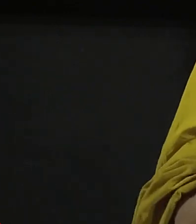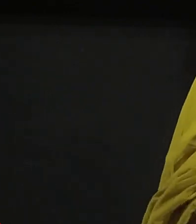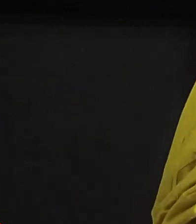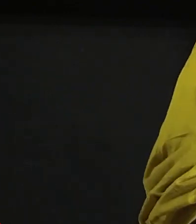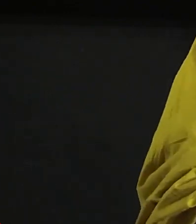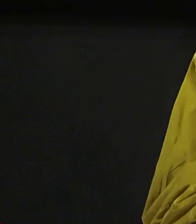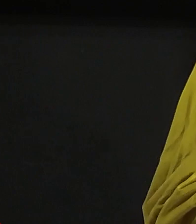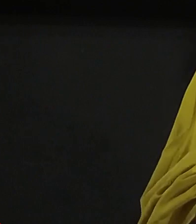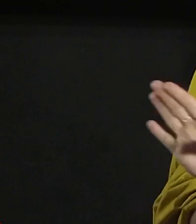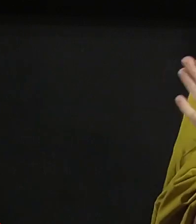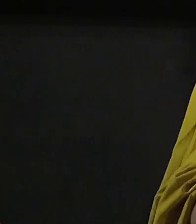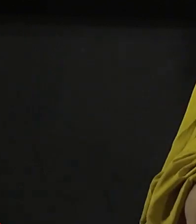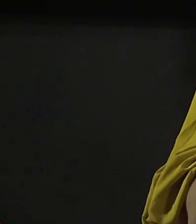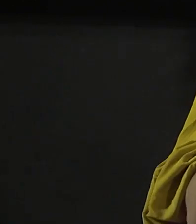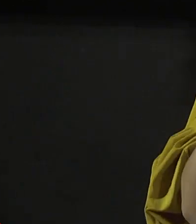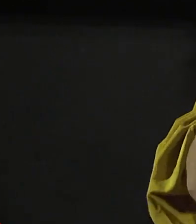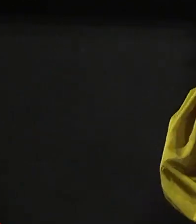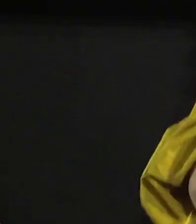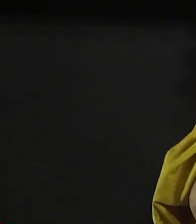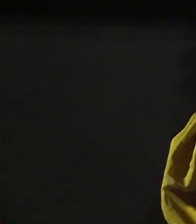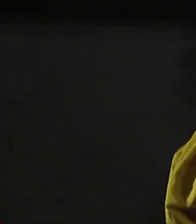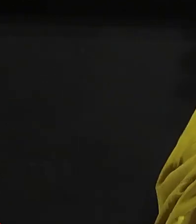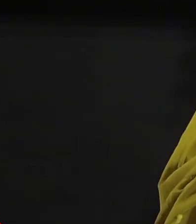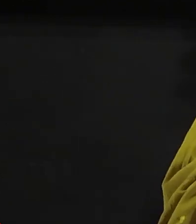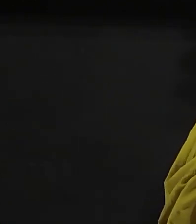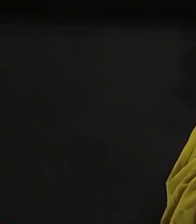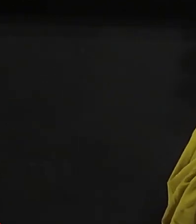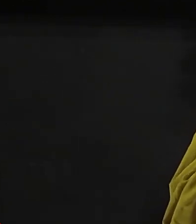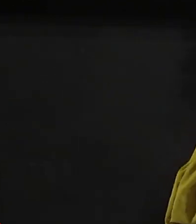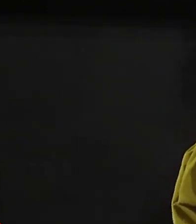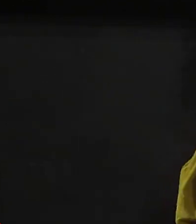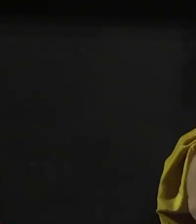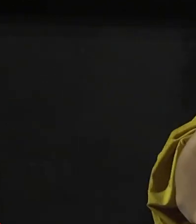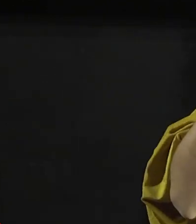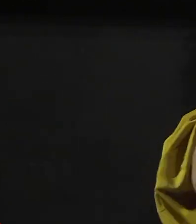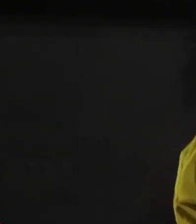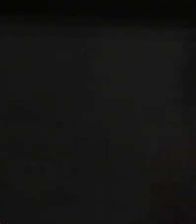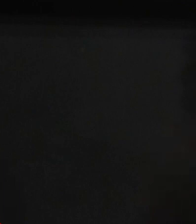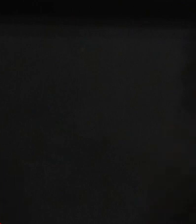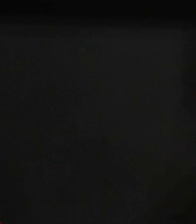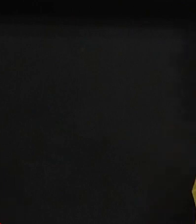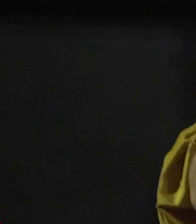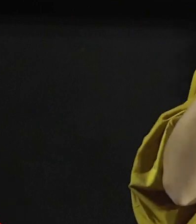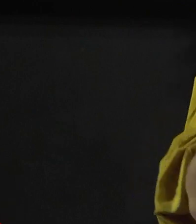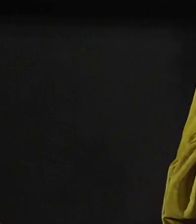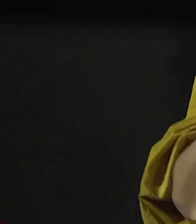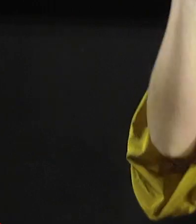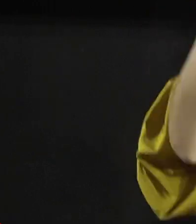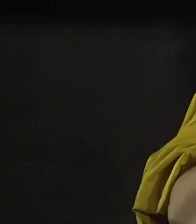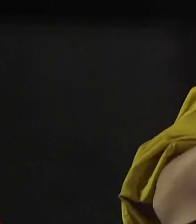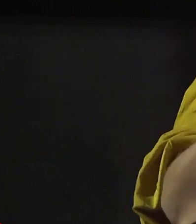experiencia maravillosa me la guardé y ahí se quedó y un día me mandaron un mensaje del centro dramático nacional y